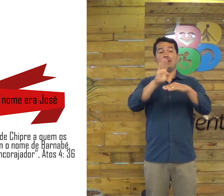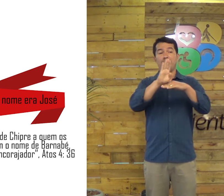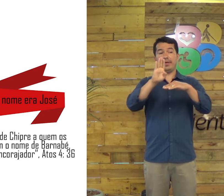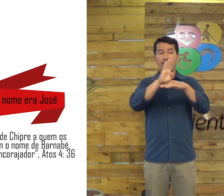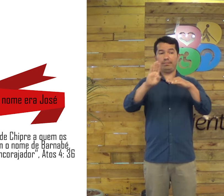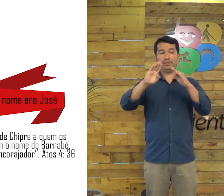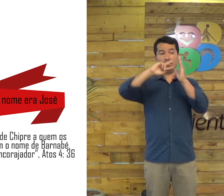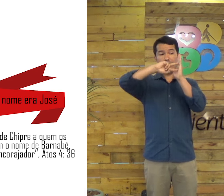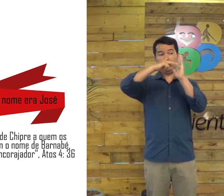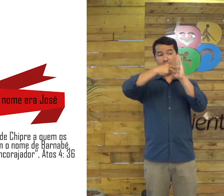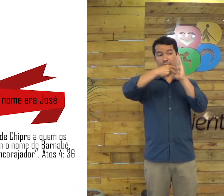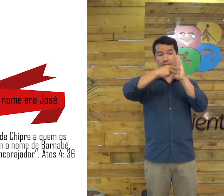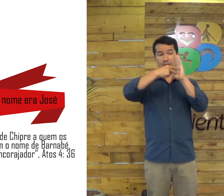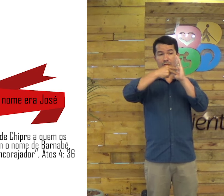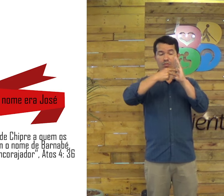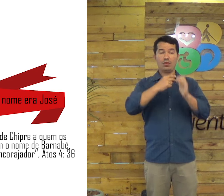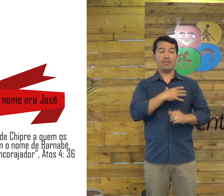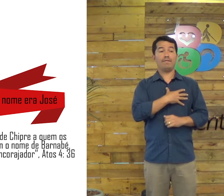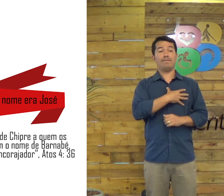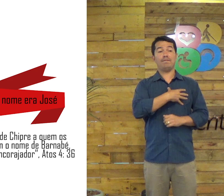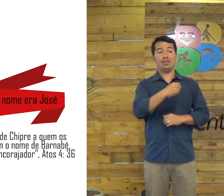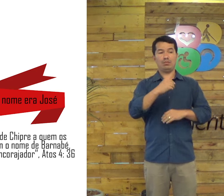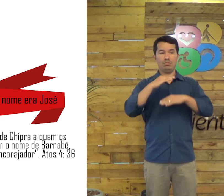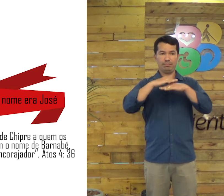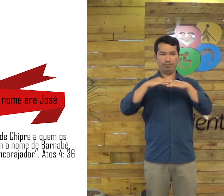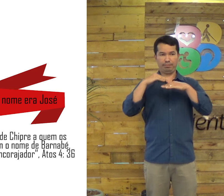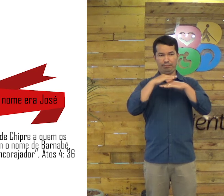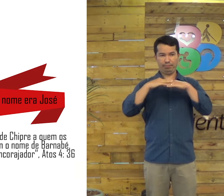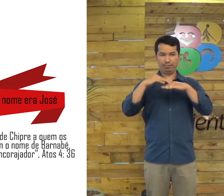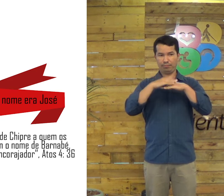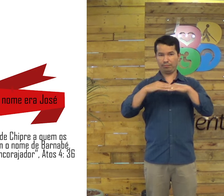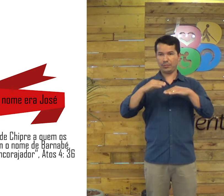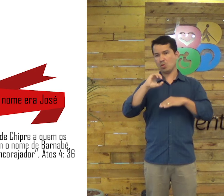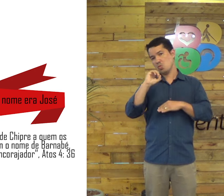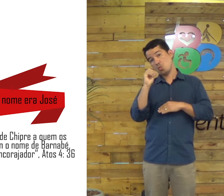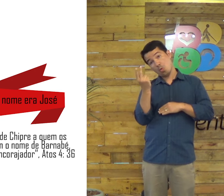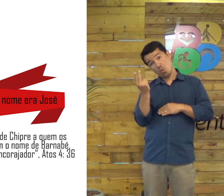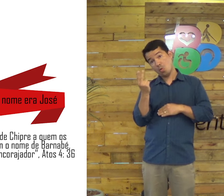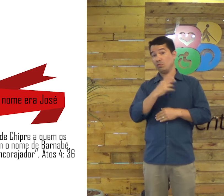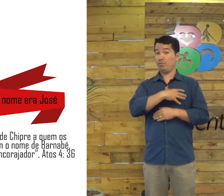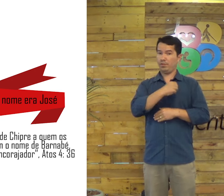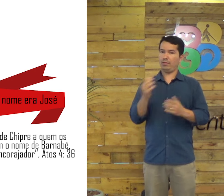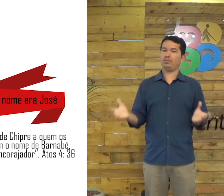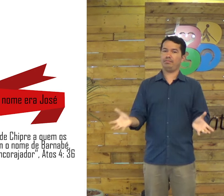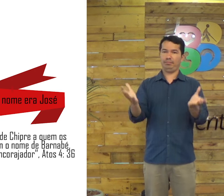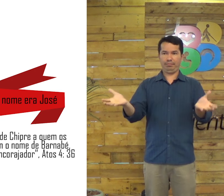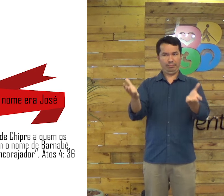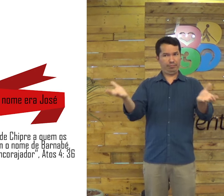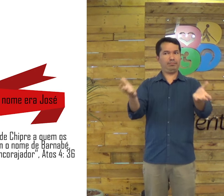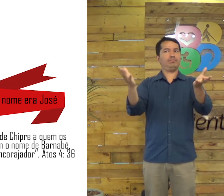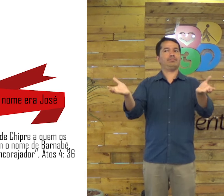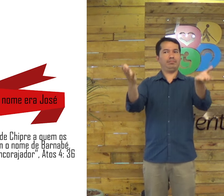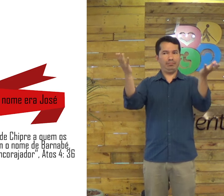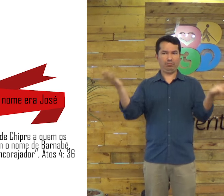Barnabé significa filho da consumação. Ou, filho da motivação.